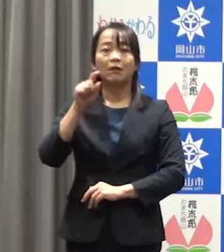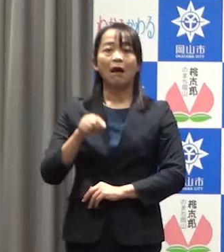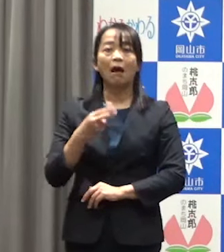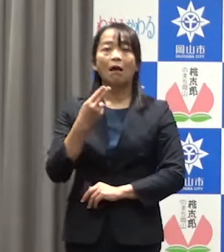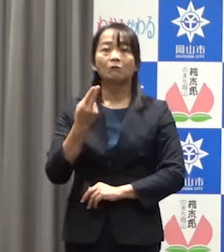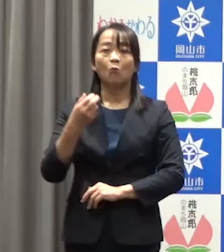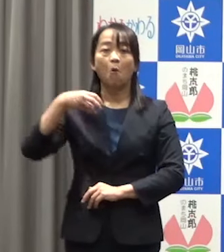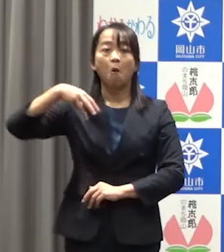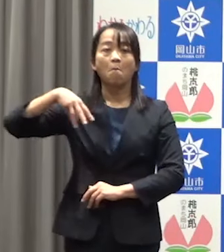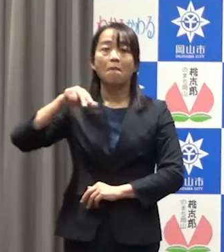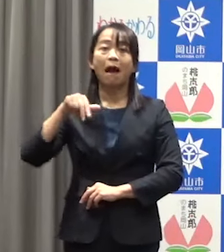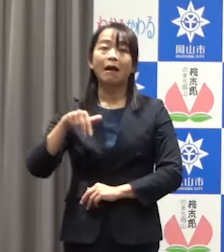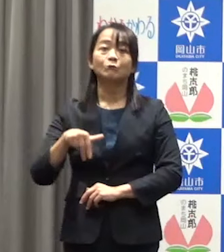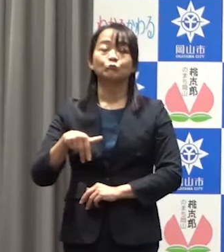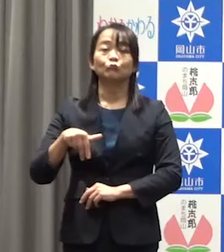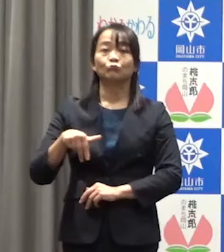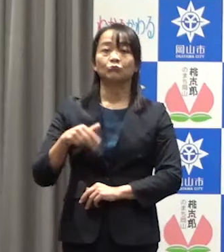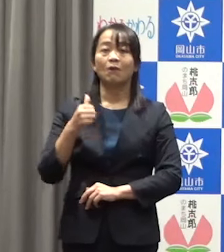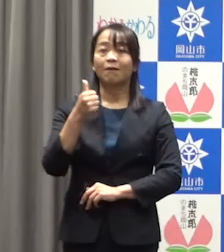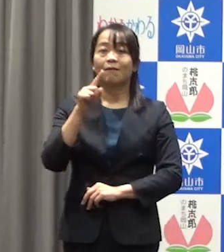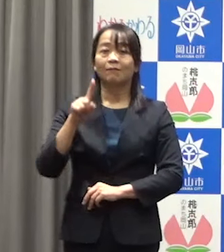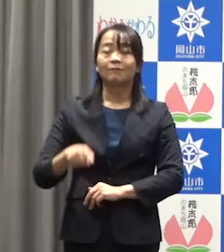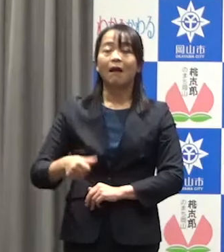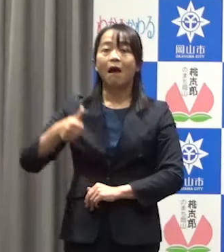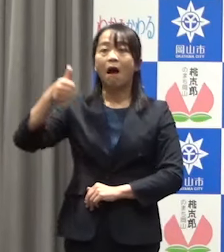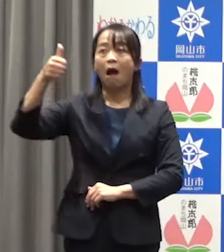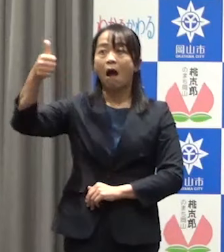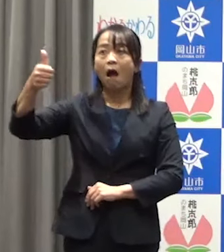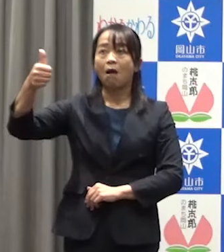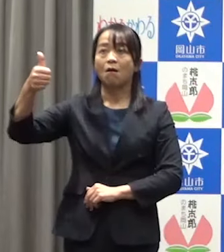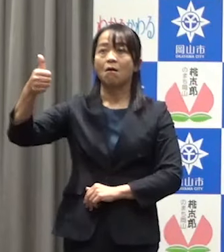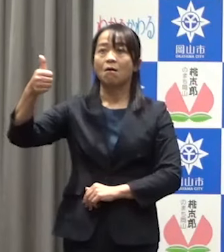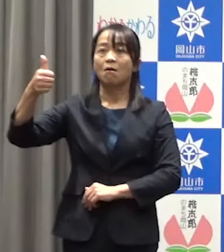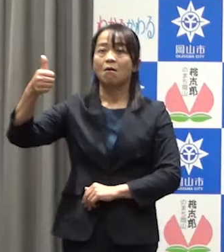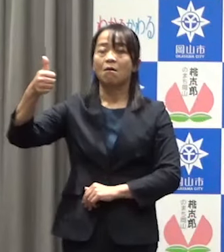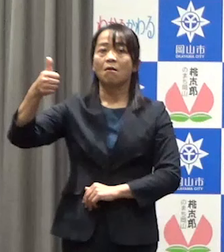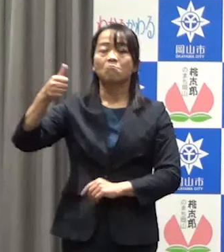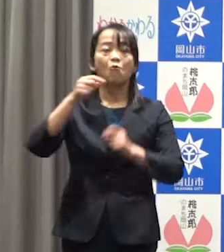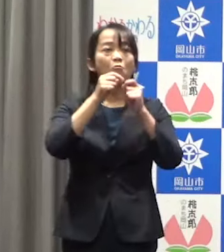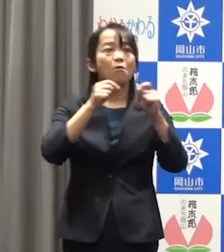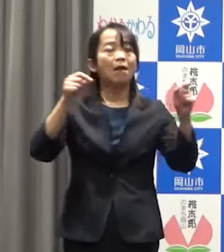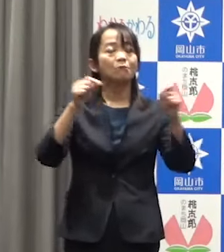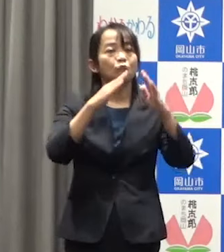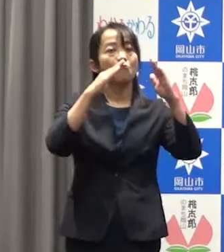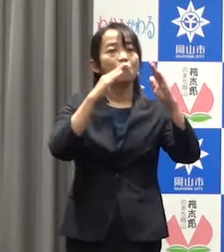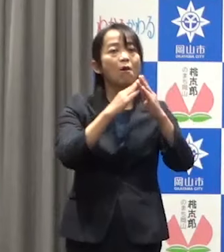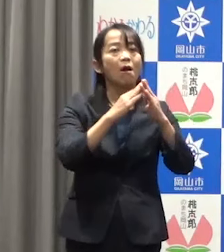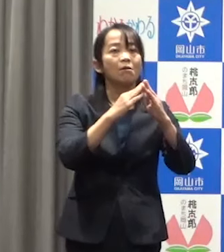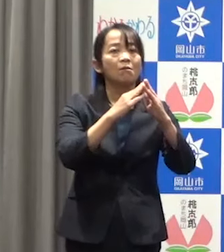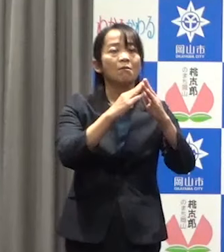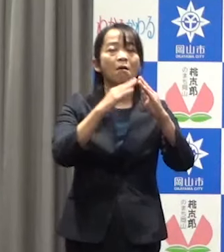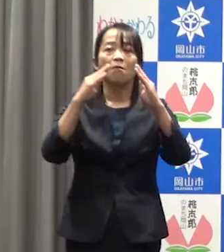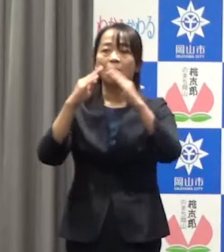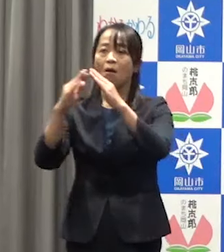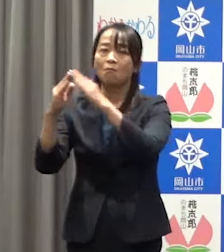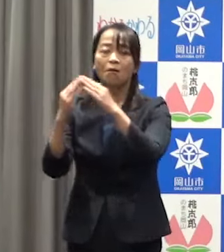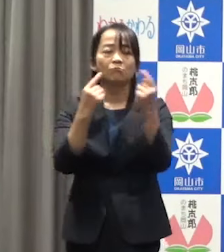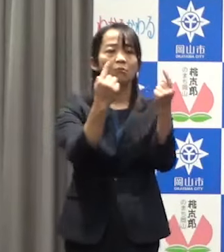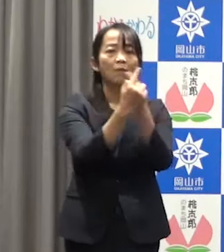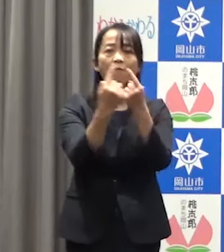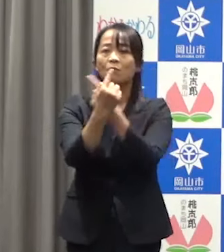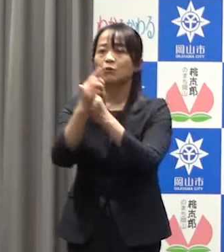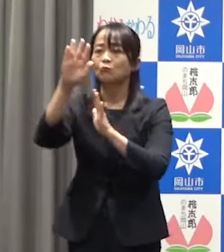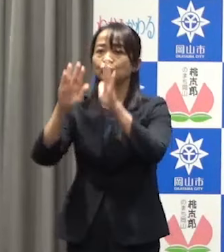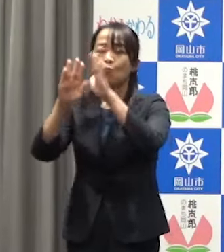演奏会ごとに変わるということに対して相当危機感をシュレンベルガーさん持たれましてです